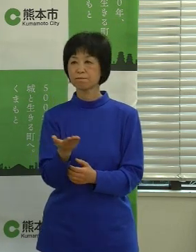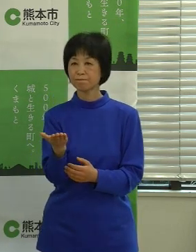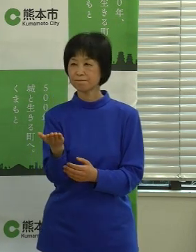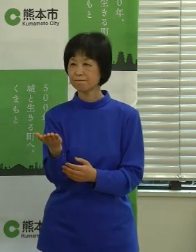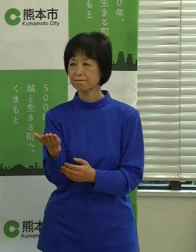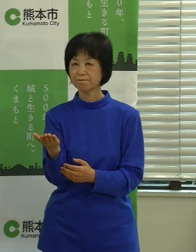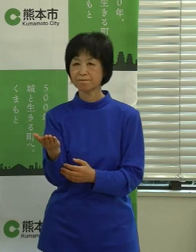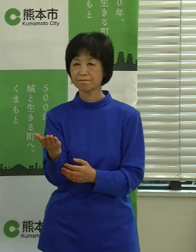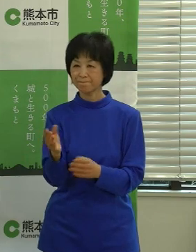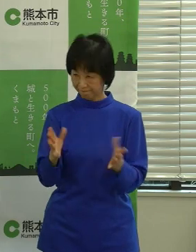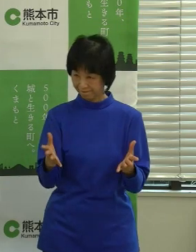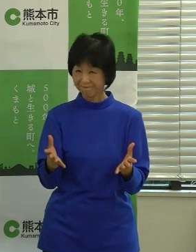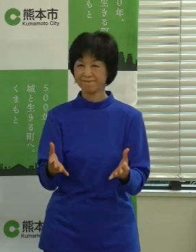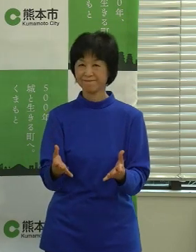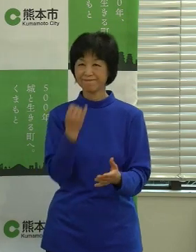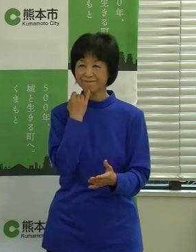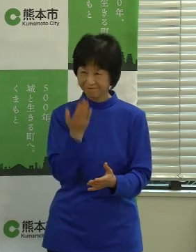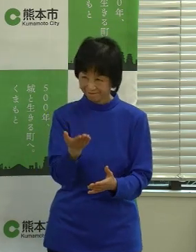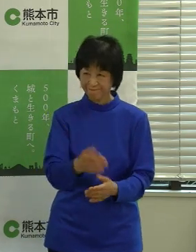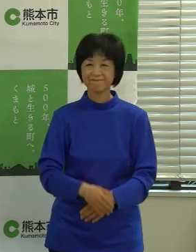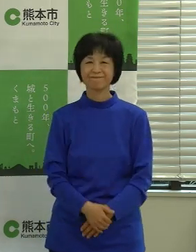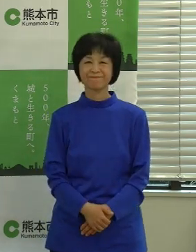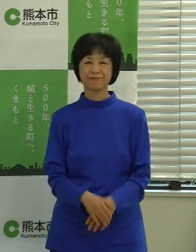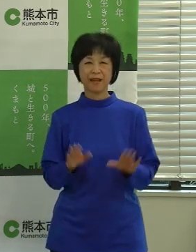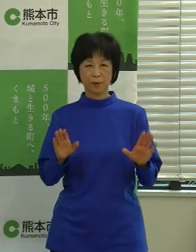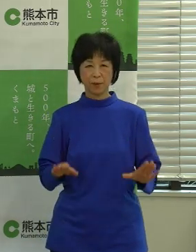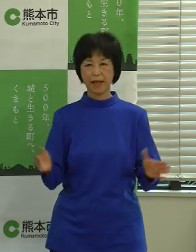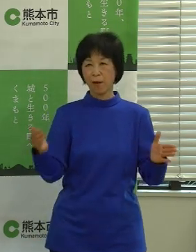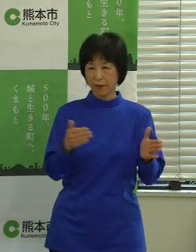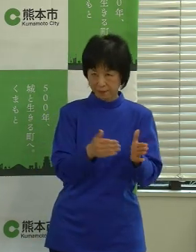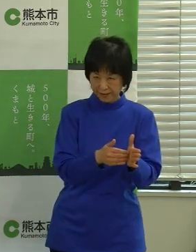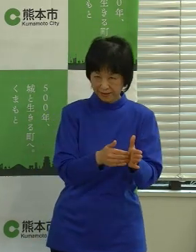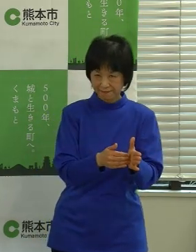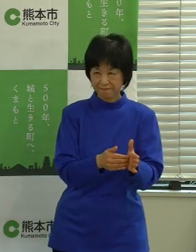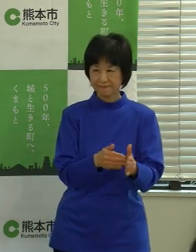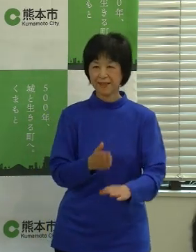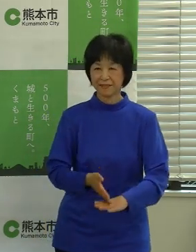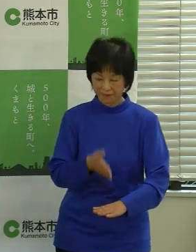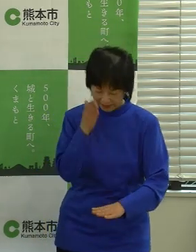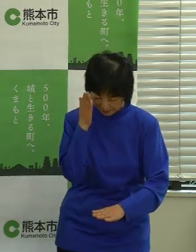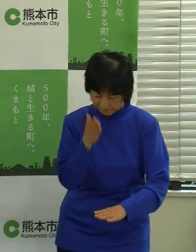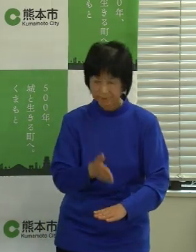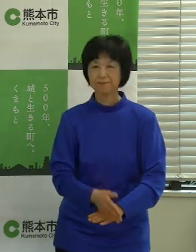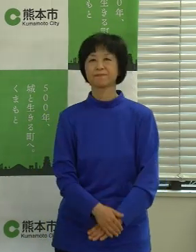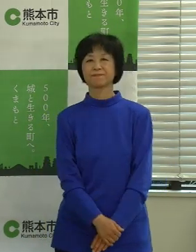しいですかね。はい、 それでは、これをもちまして社会教習 です。はい、じゃあよろしくお願いします。ありがとうございました。